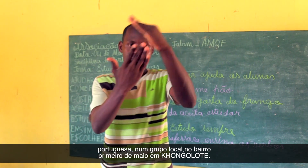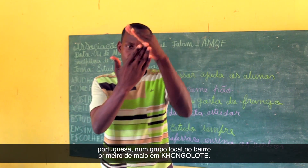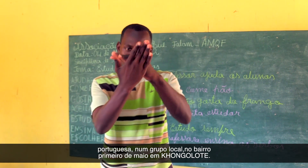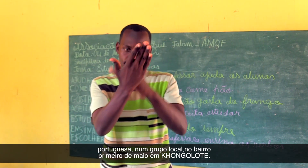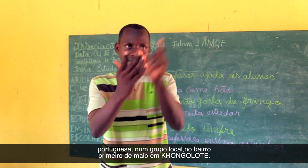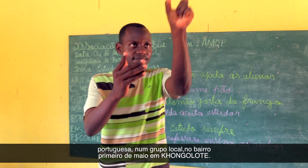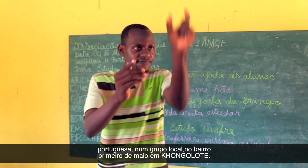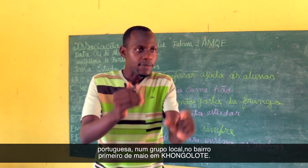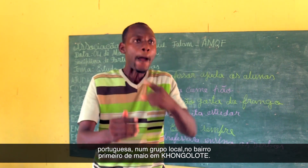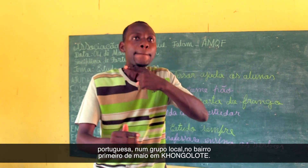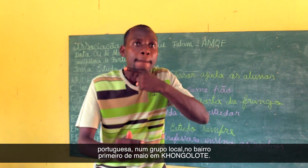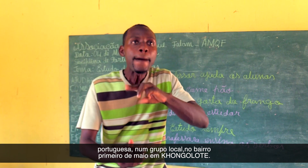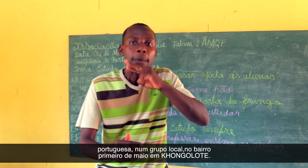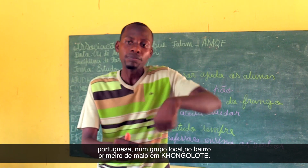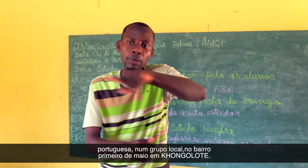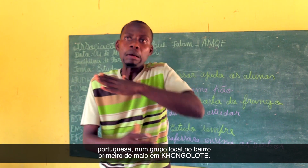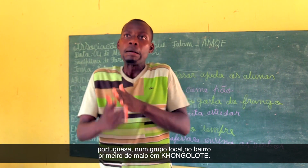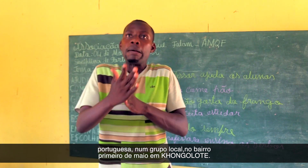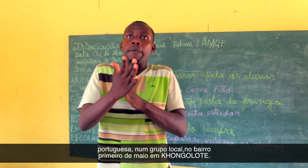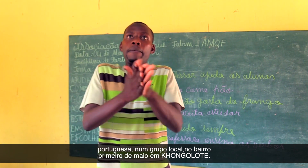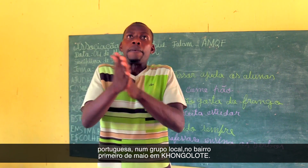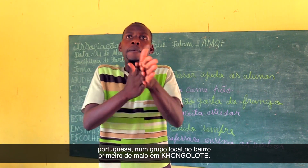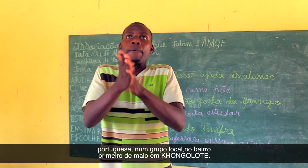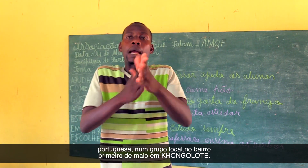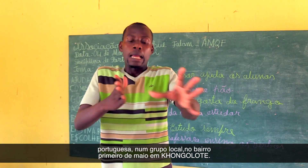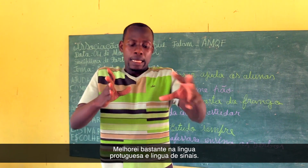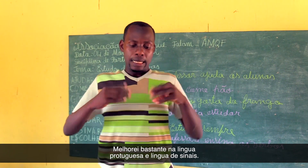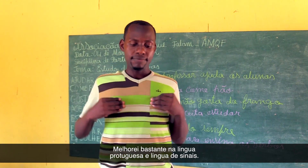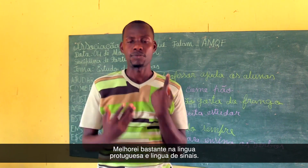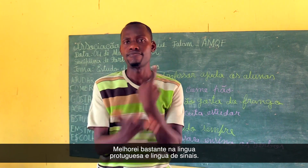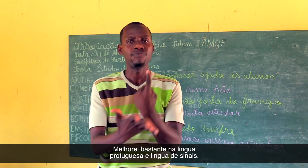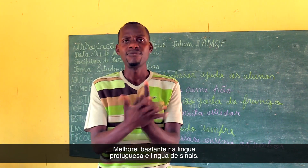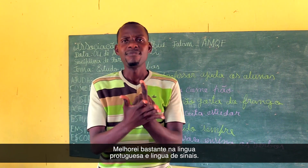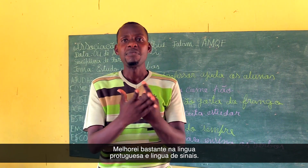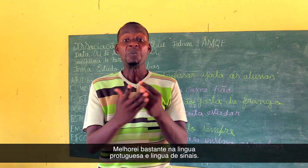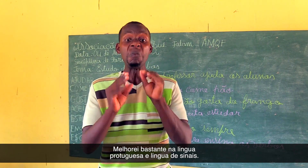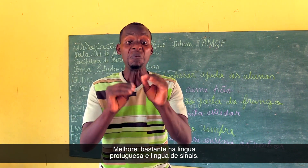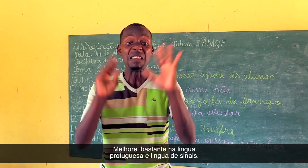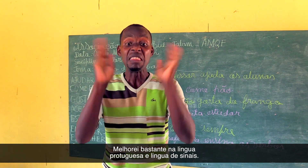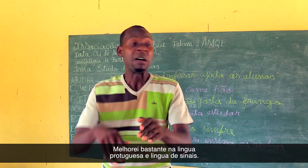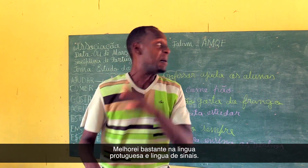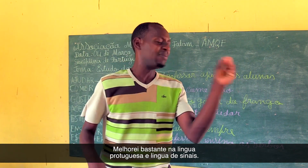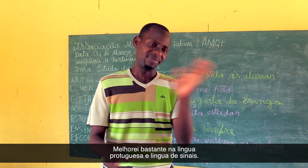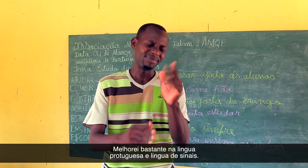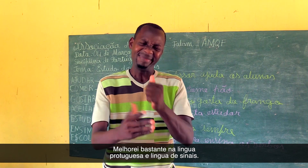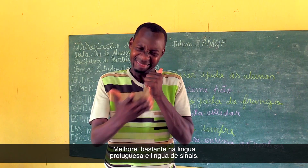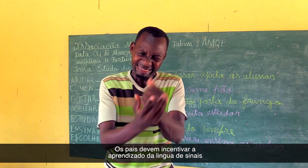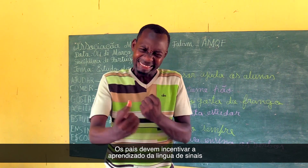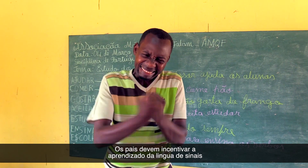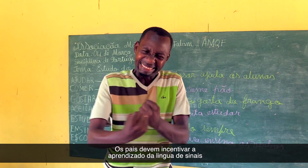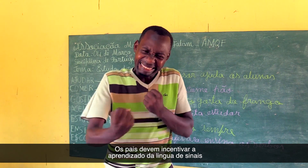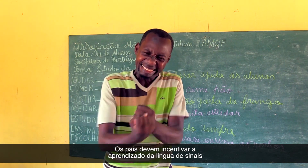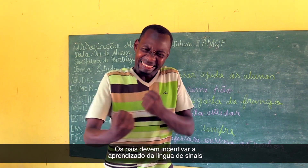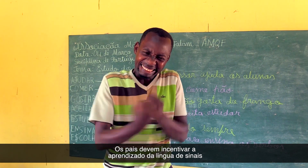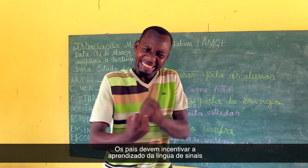num grupo local no bairro Primeiro de Maio, em Congolote. Melhorei bastante na língua portuguesa e língua de sinais.